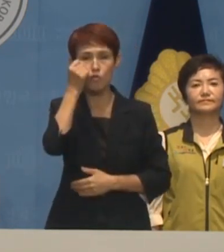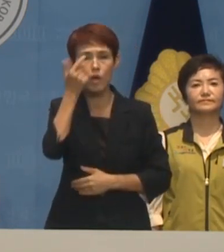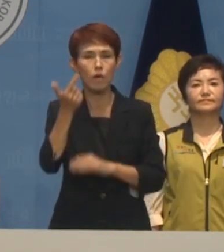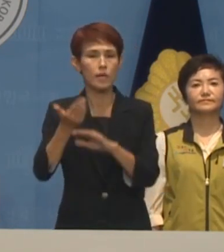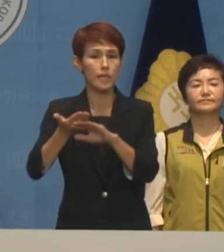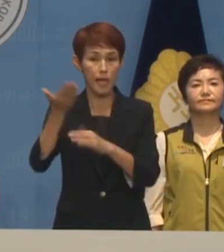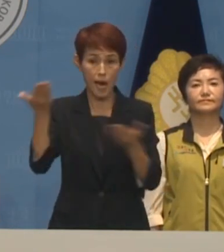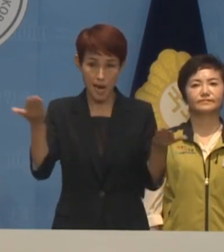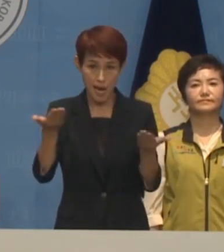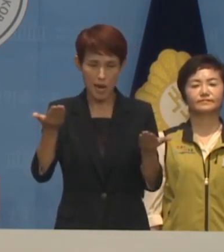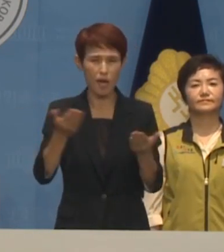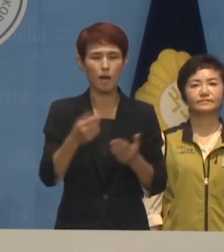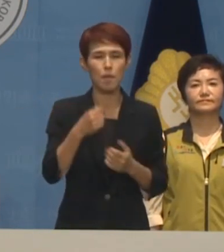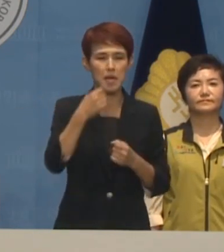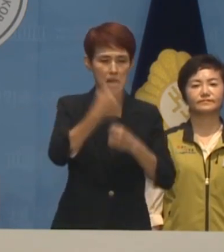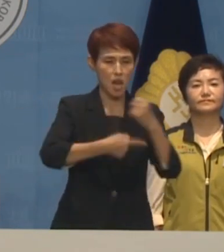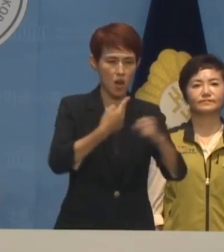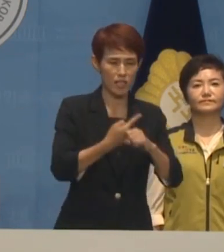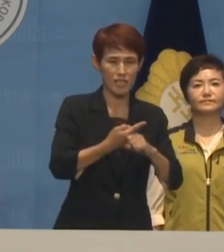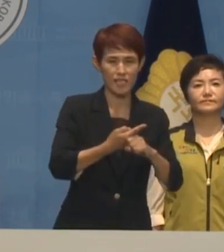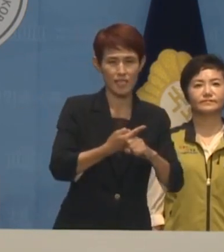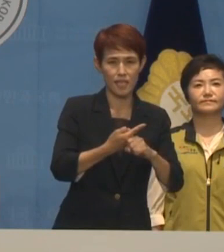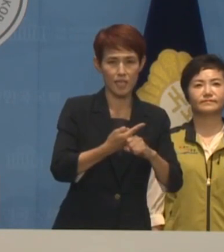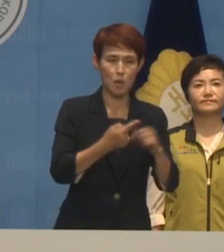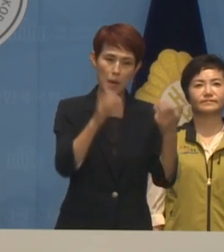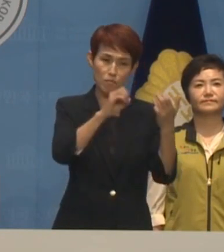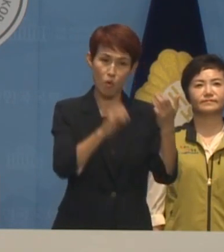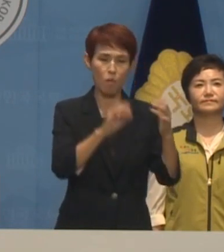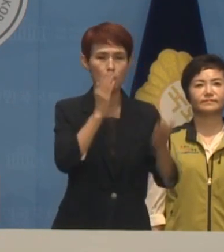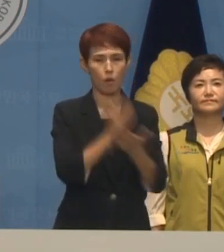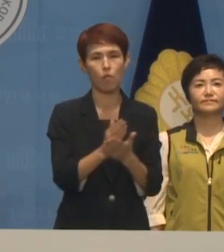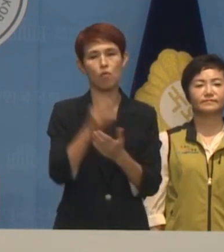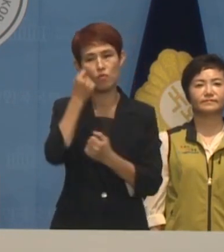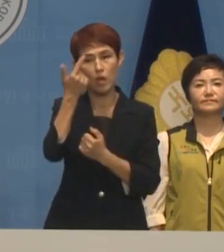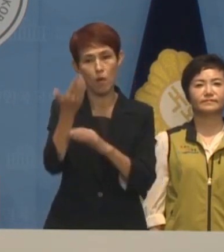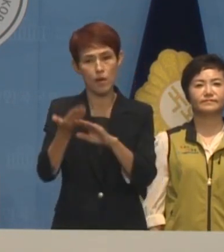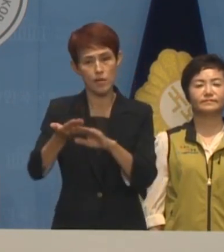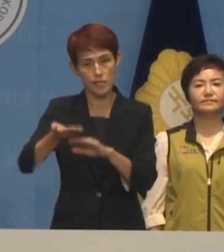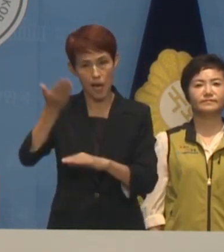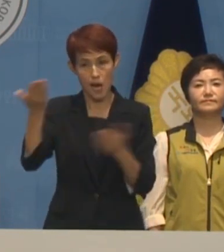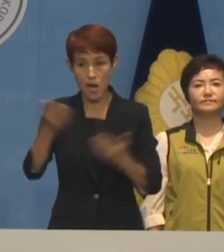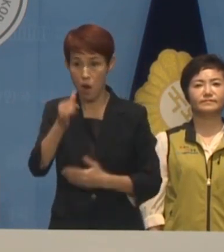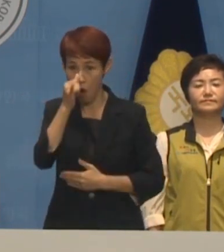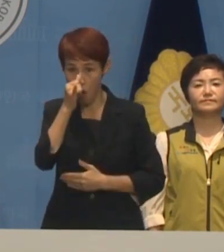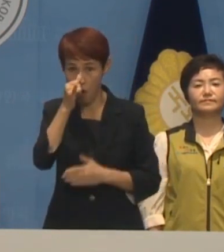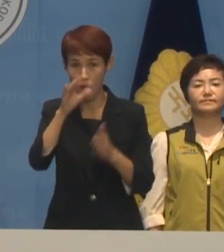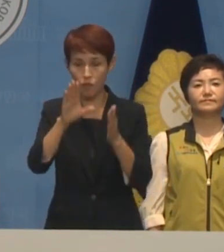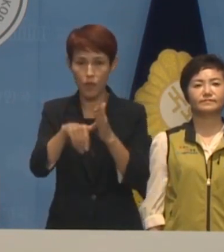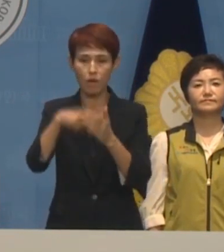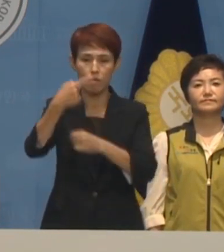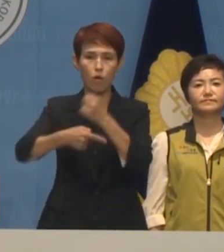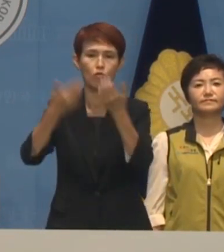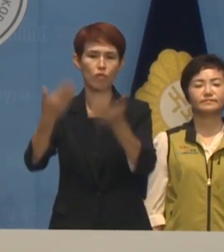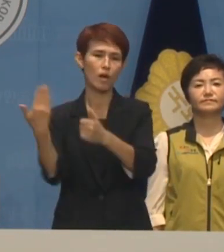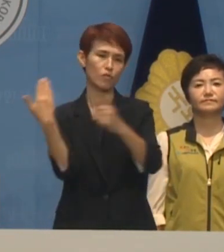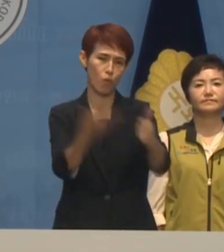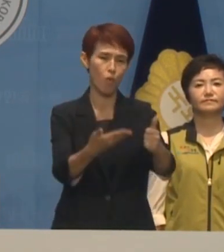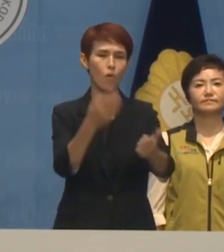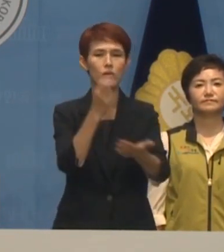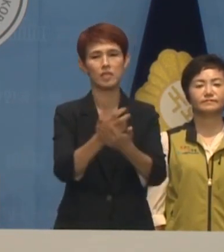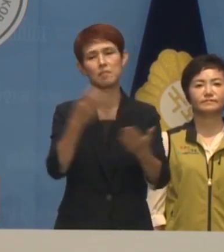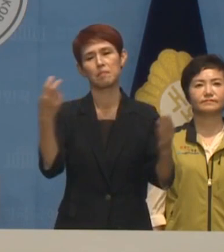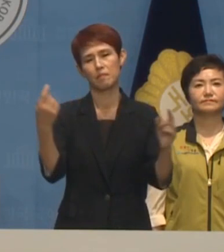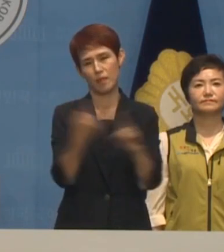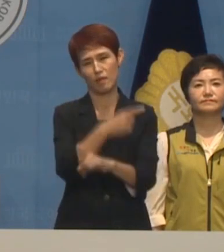이상의 근로로 완화하고 최대 30일의 유급휴가를 받을 수 있도록 근로기준법을 개정함으로써 노동자의